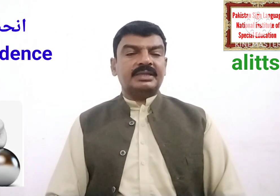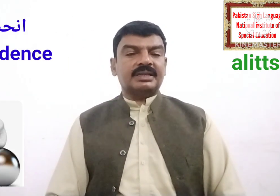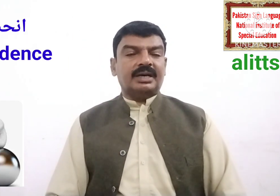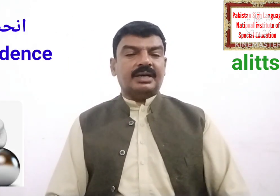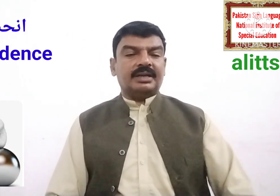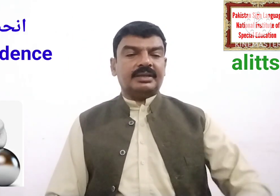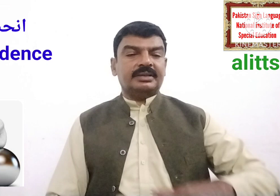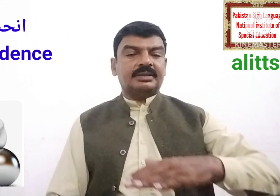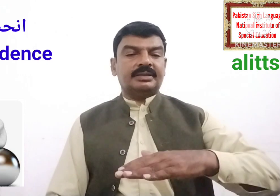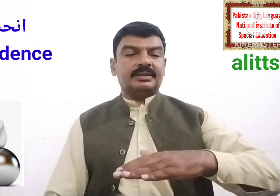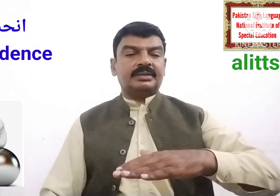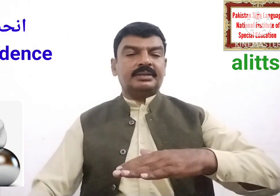इनहिसार,